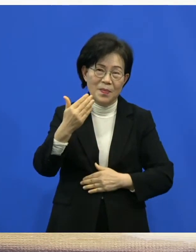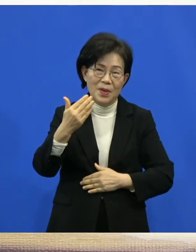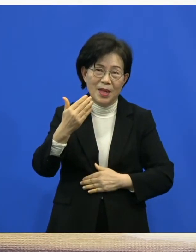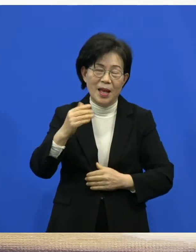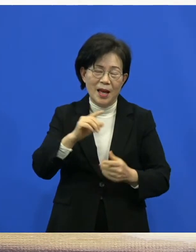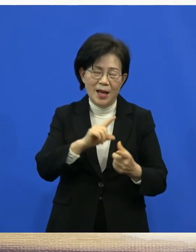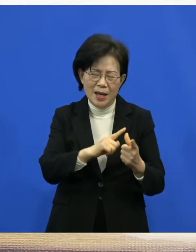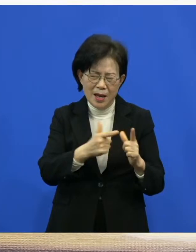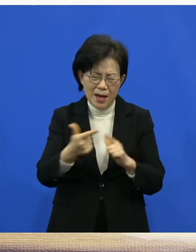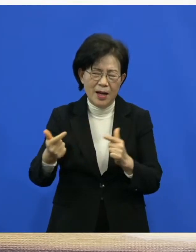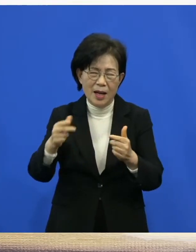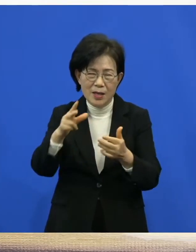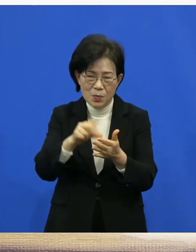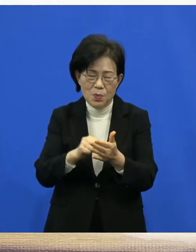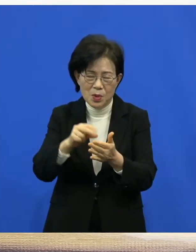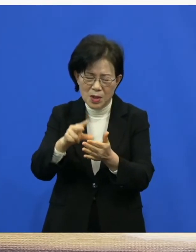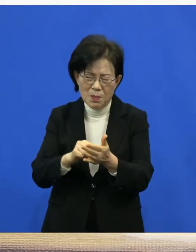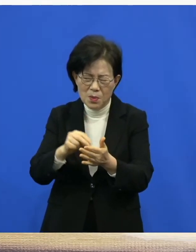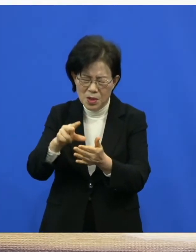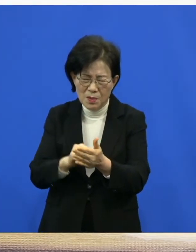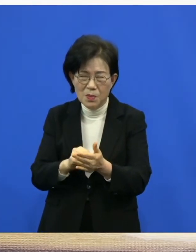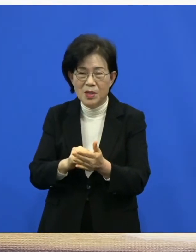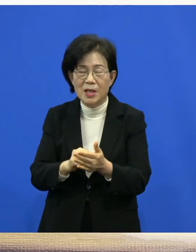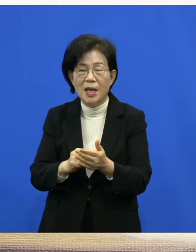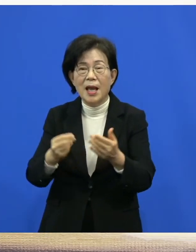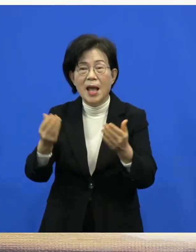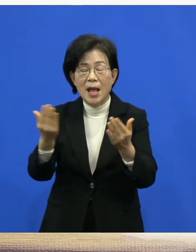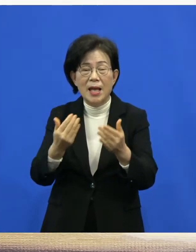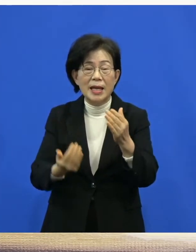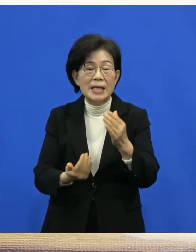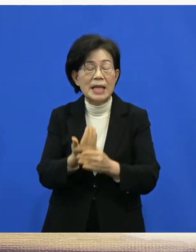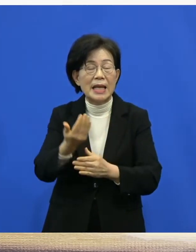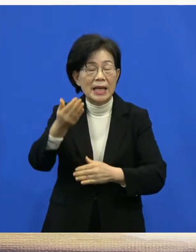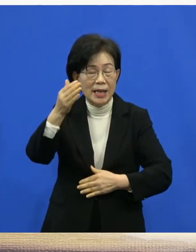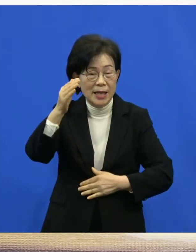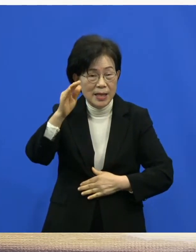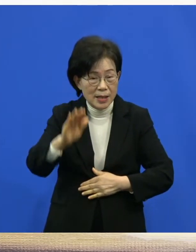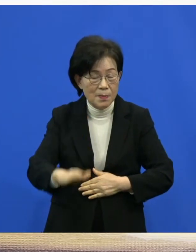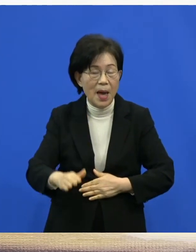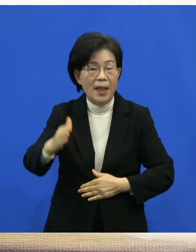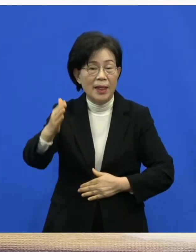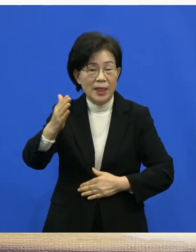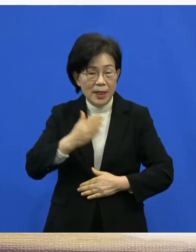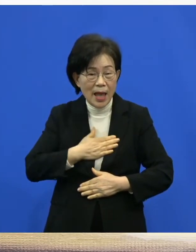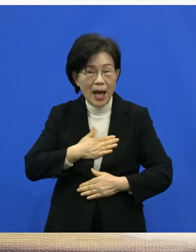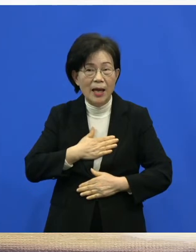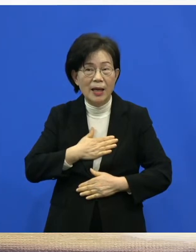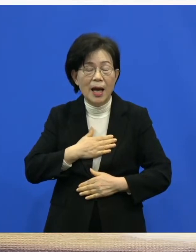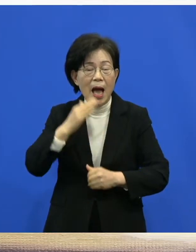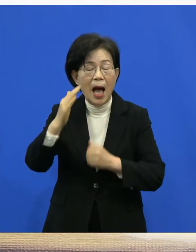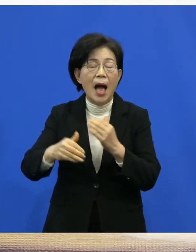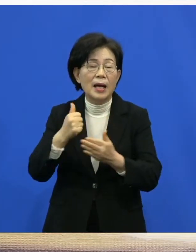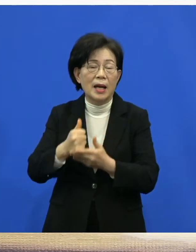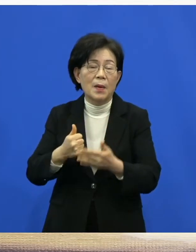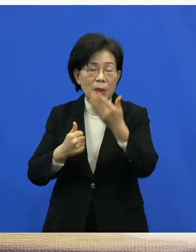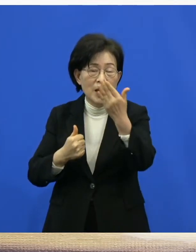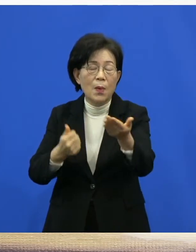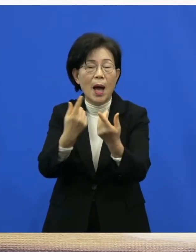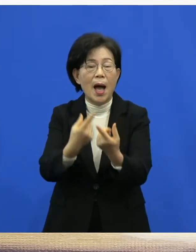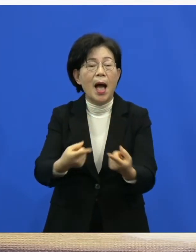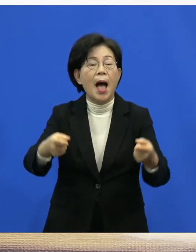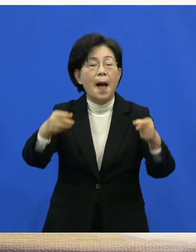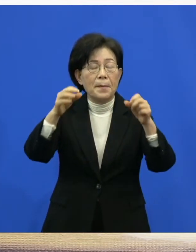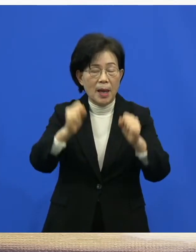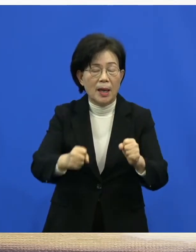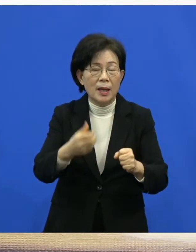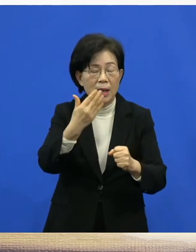얽히고 설키고 내가 설명할 수 없는 복잡한 수 없는 일들이 일어나도 나는 너와 함께 있겠다. 네가